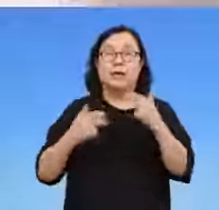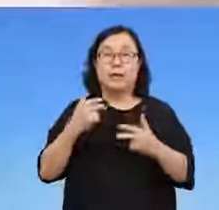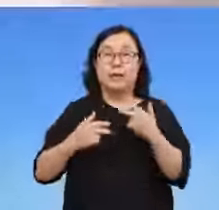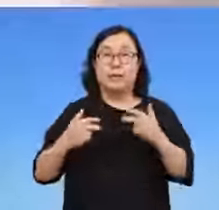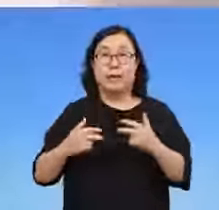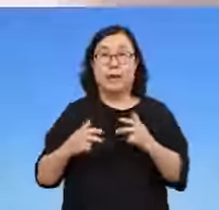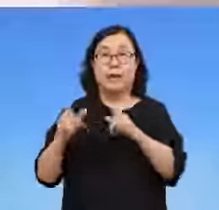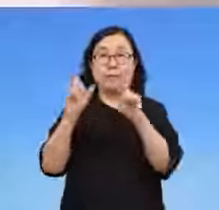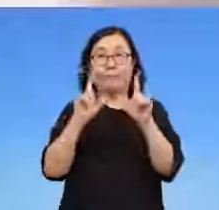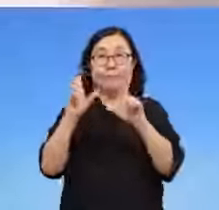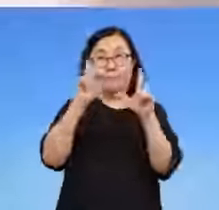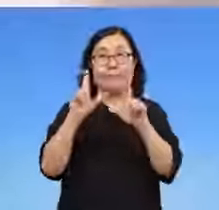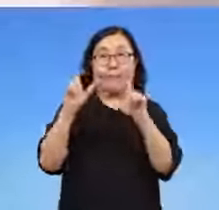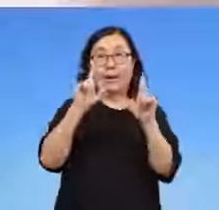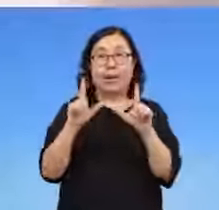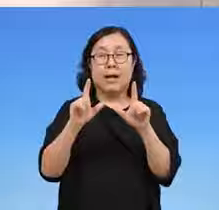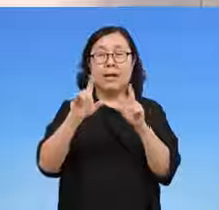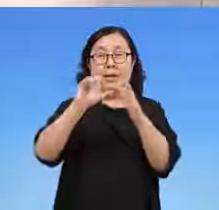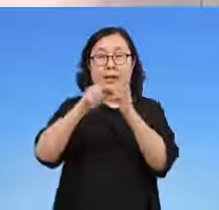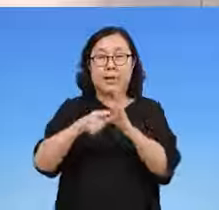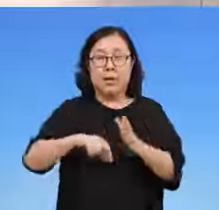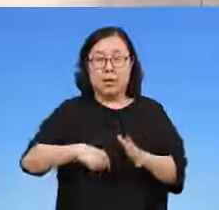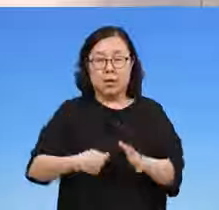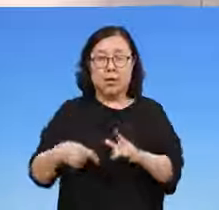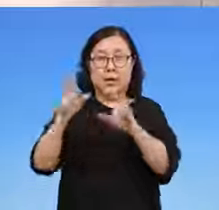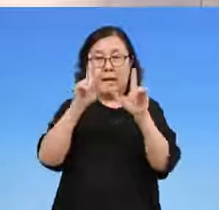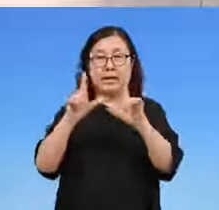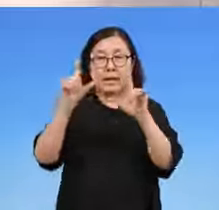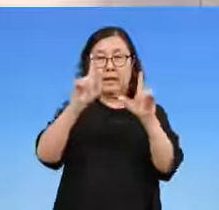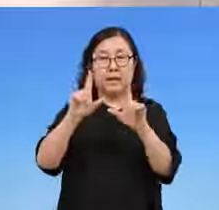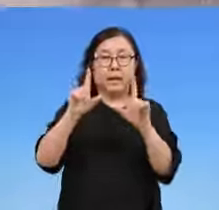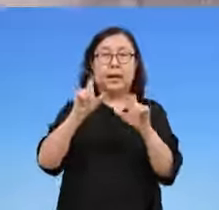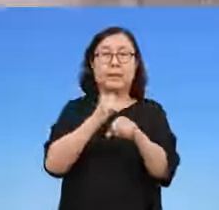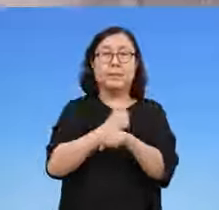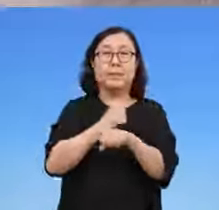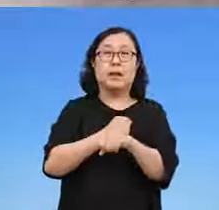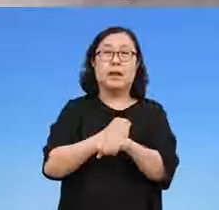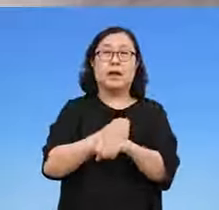친구들과 즐겁게 지내야 할 시간. 혼자 시간을 보냅니다.